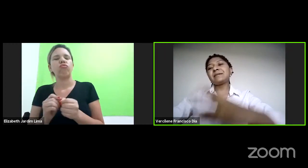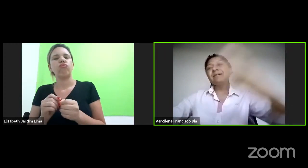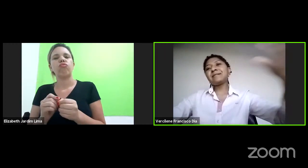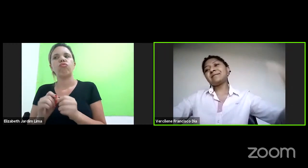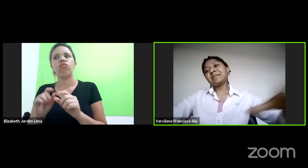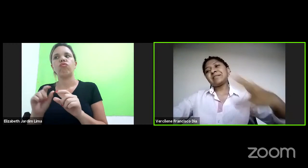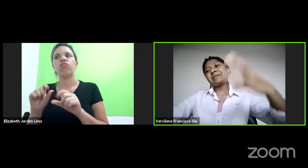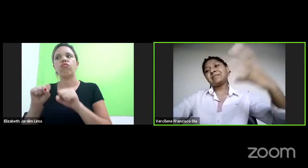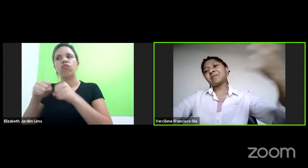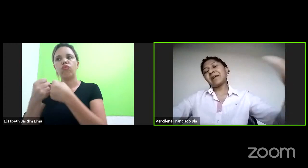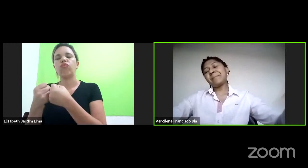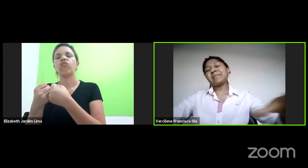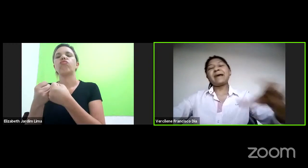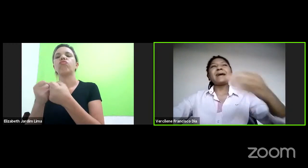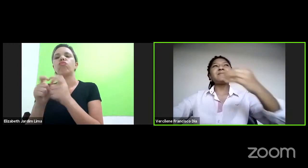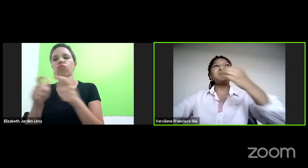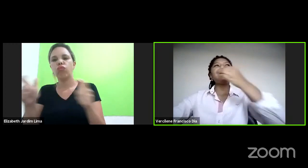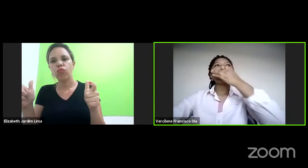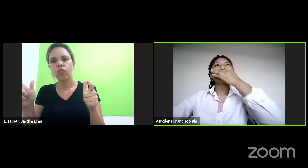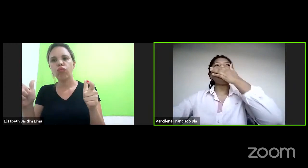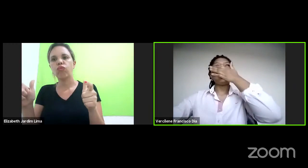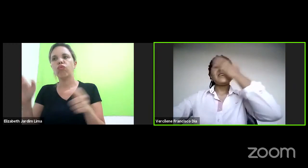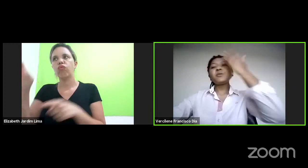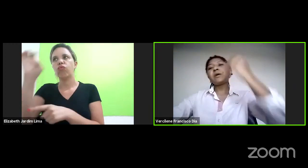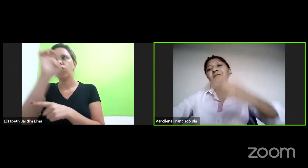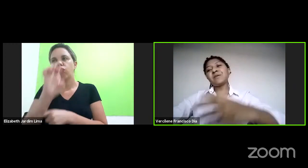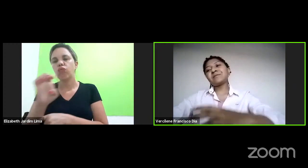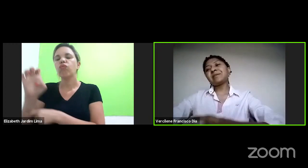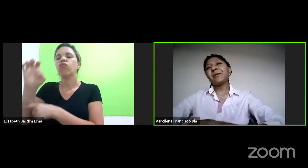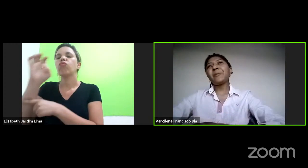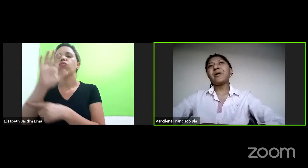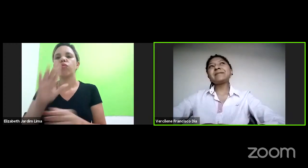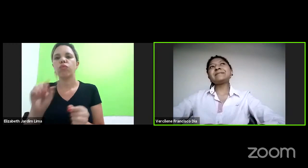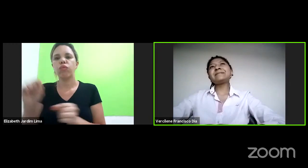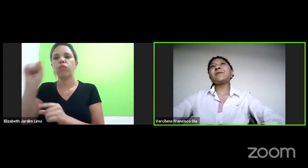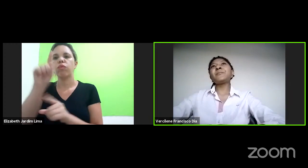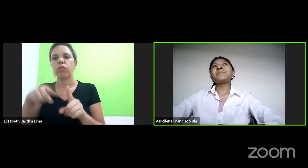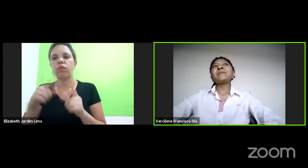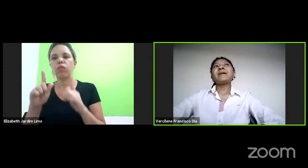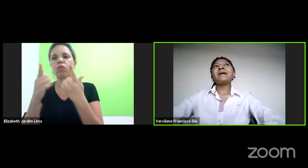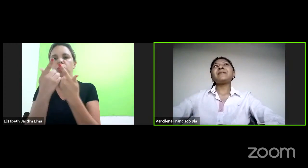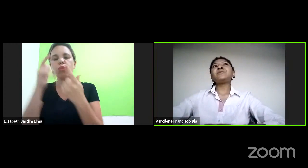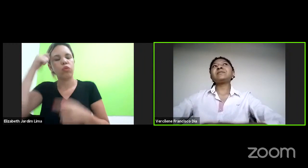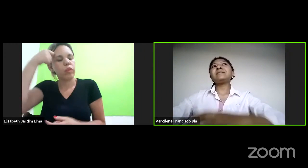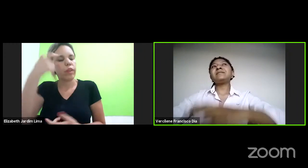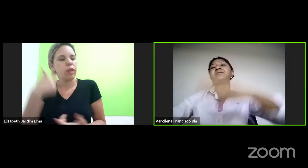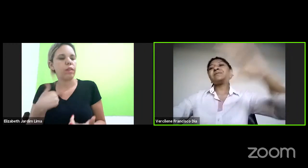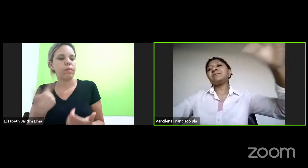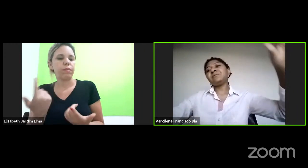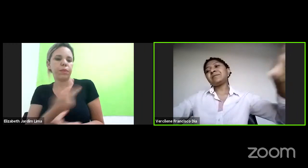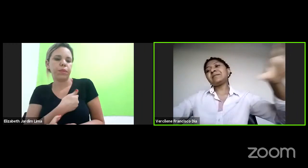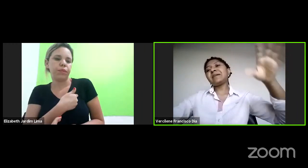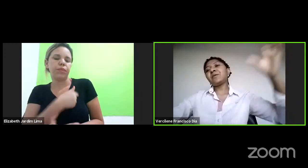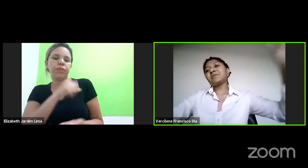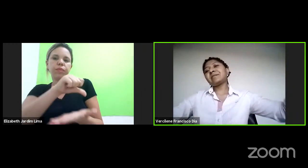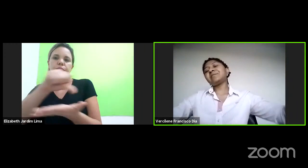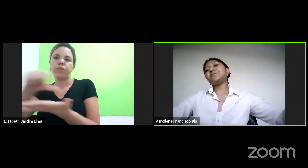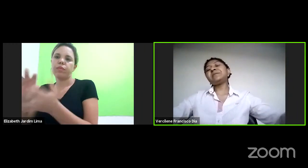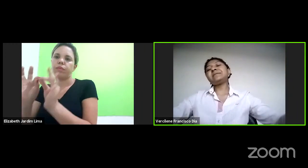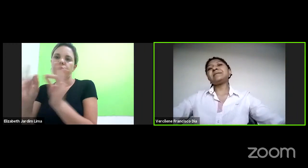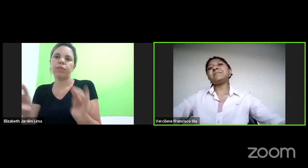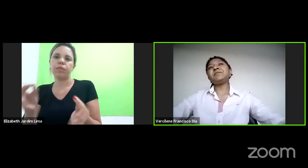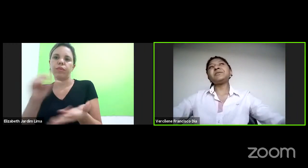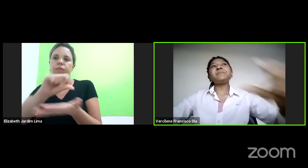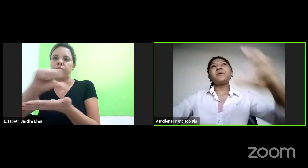estão nas grandes capitais, vamos dizer assim, enquanto os nossos quilombolas estão nos interiores dos